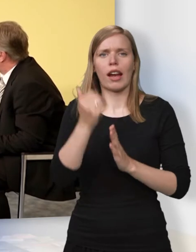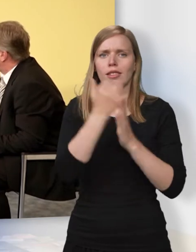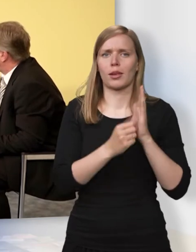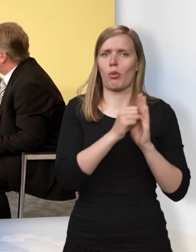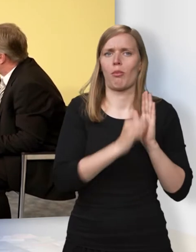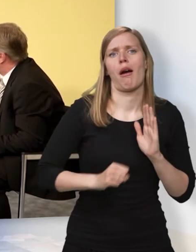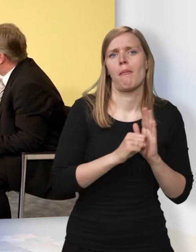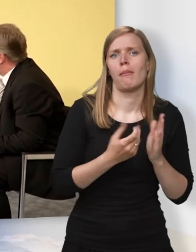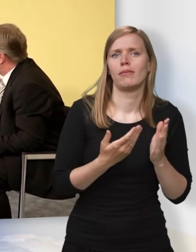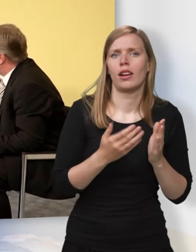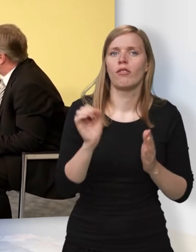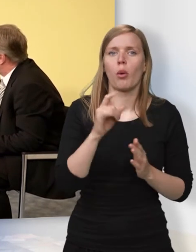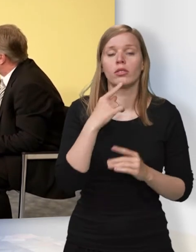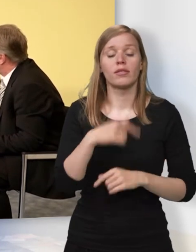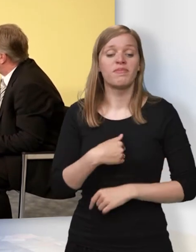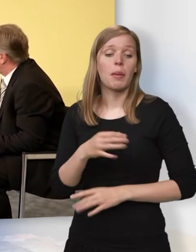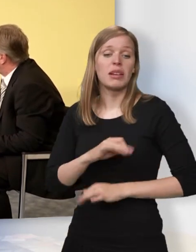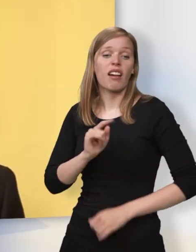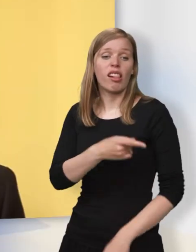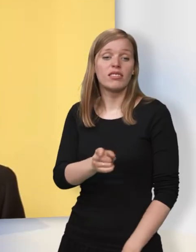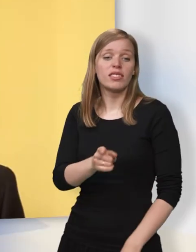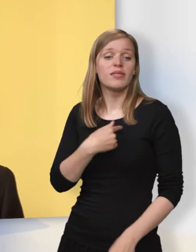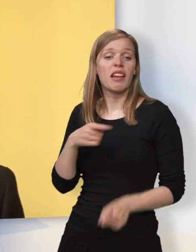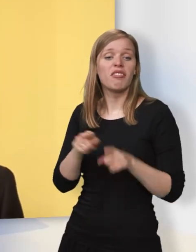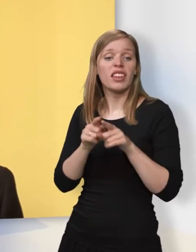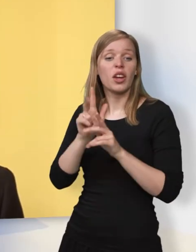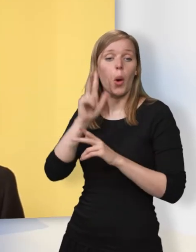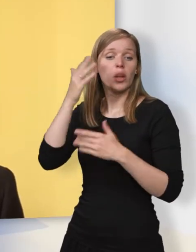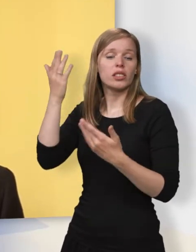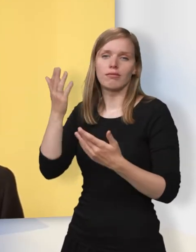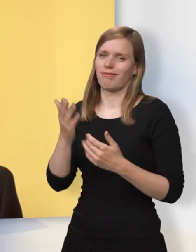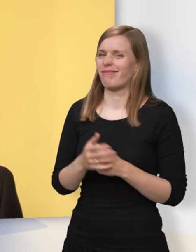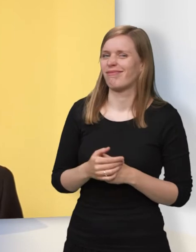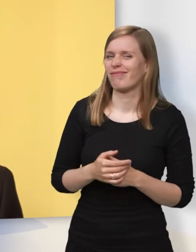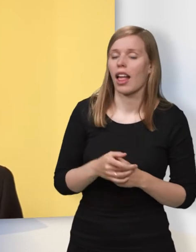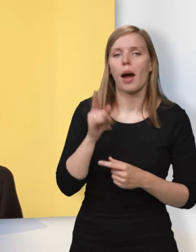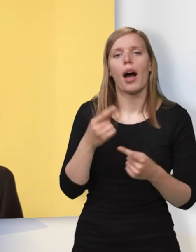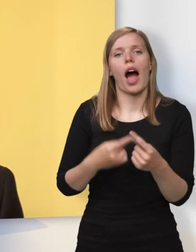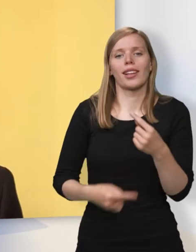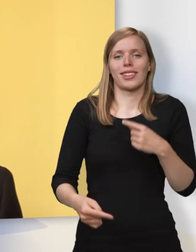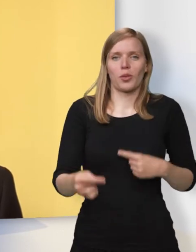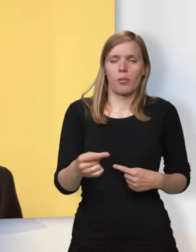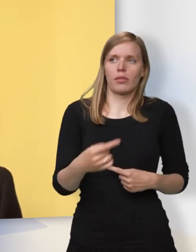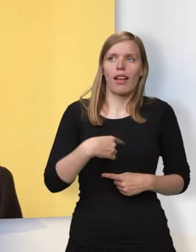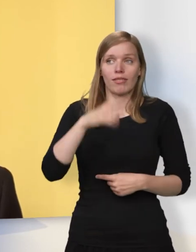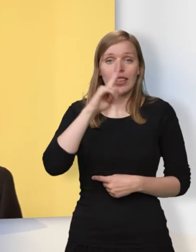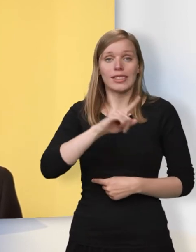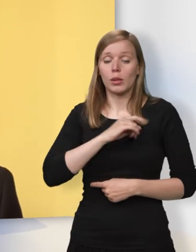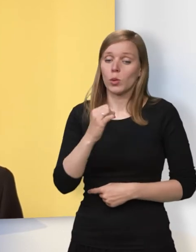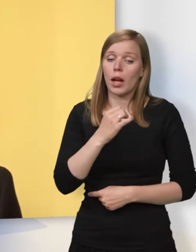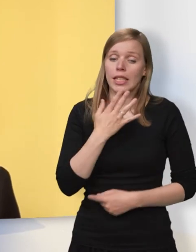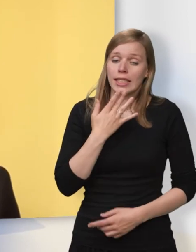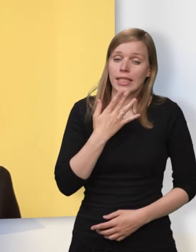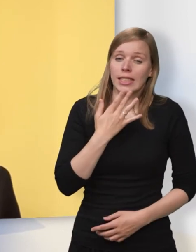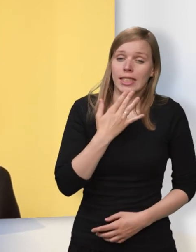verstoßen und wäre so ein bisschen gottähnlich. Mhm. Ist aber andersrum. Ich weiß, ich bemühe mich redlich und wenn